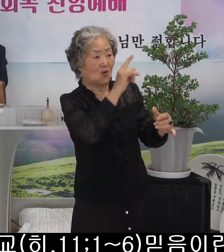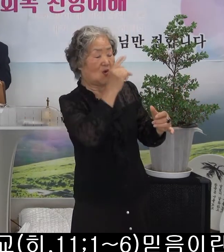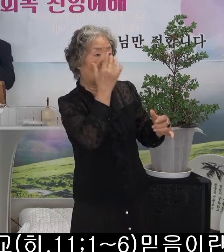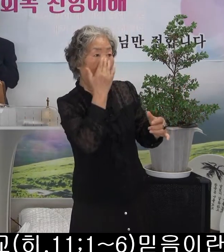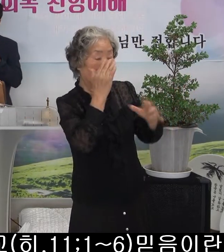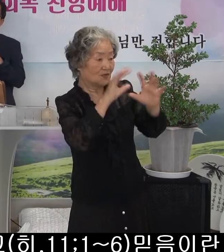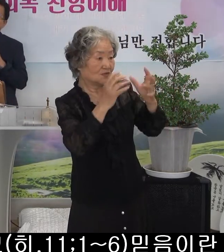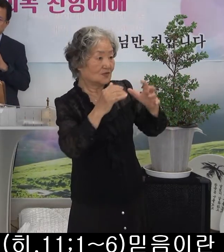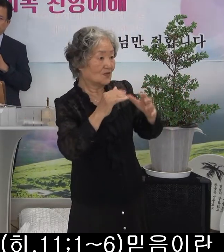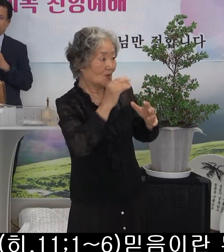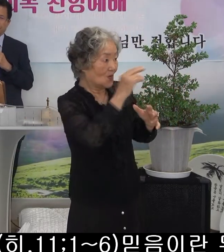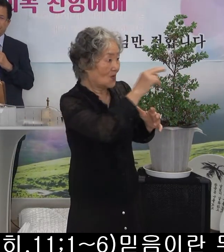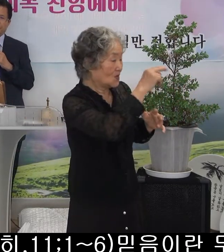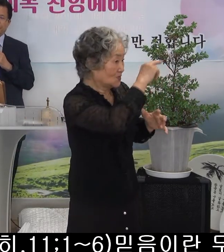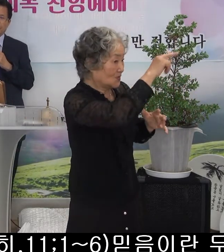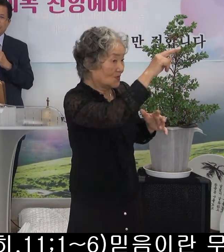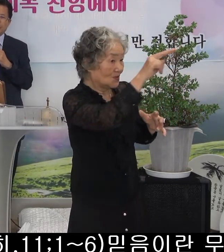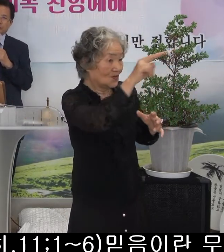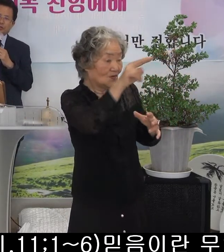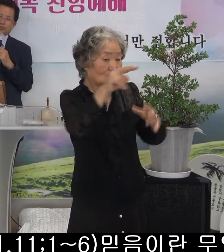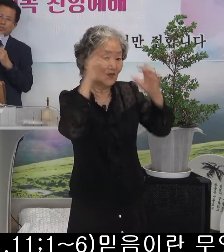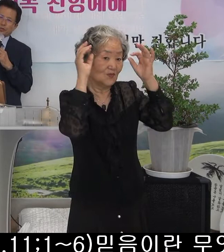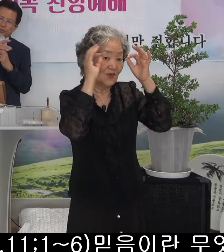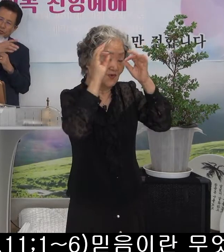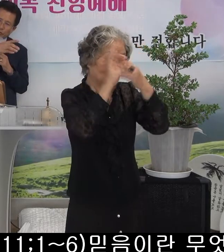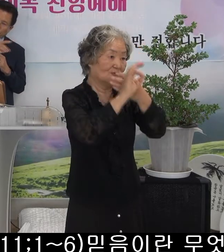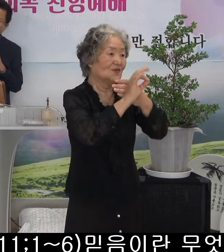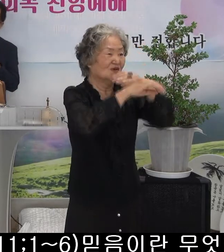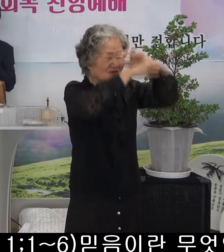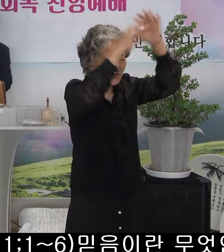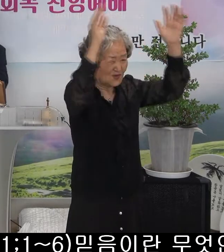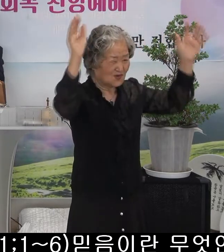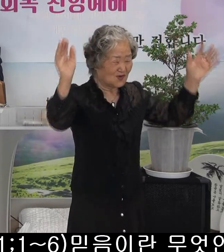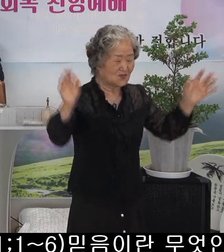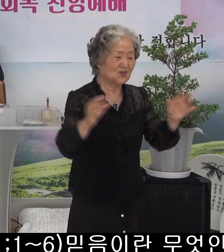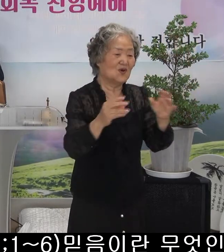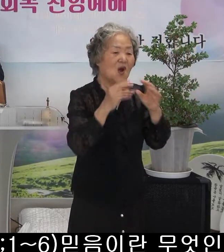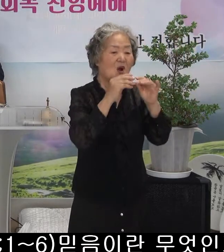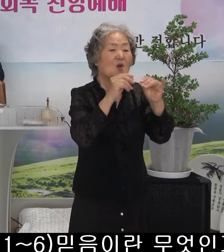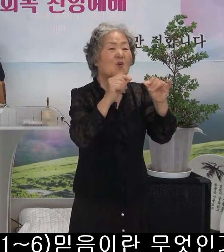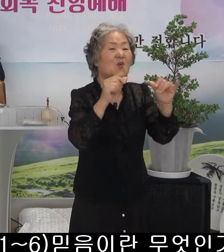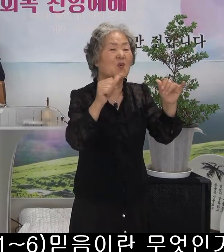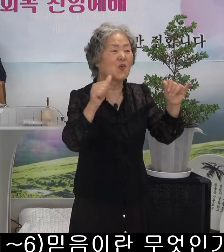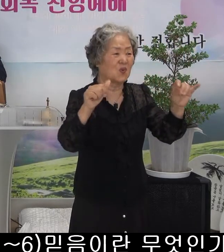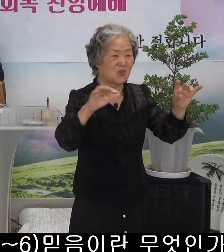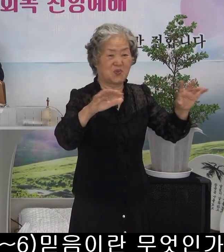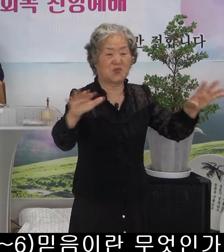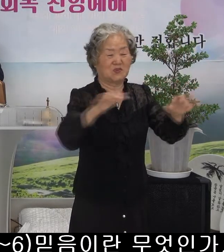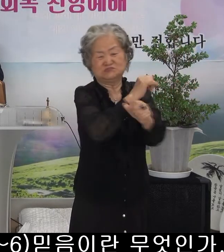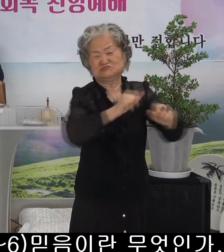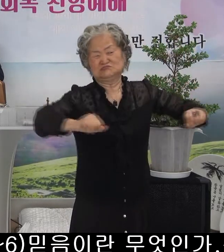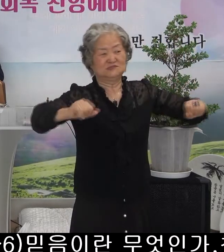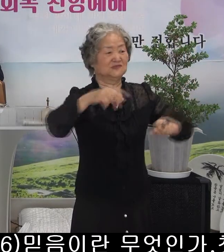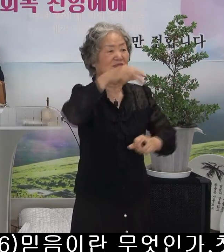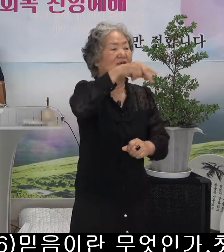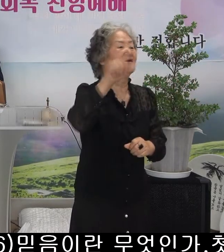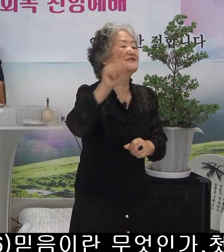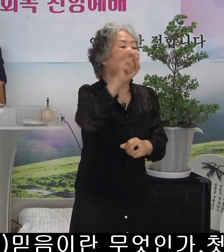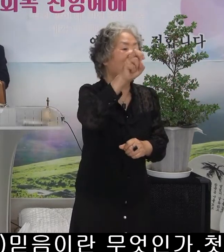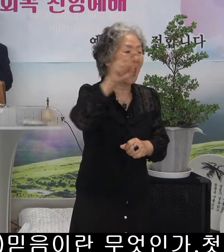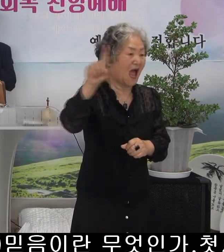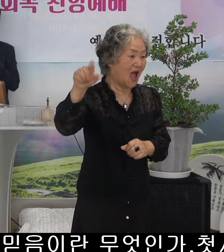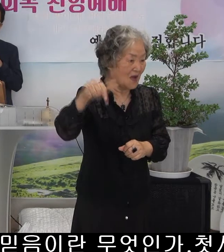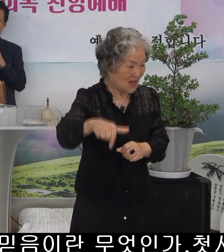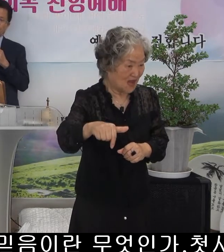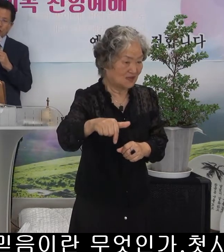지역이 사막으로 되어 있습니다. 갈릴리 호수에서 내려온 그 주위만 농사를 짓고 있는 곳인데,